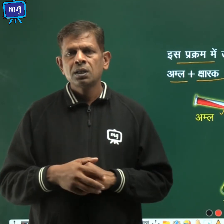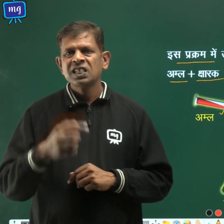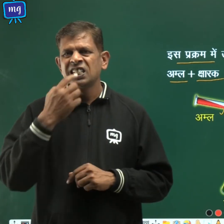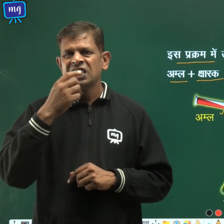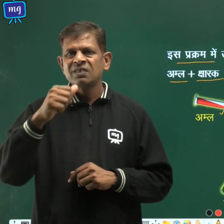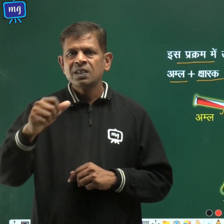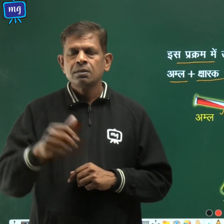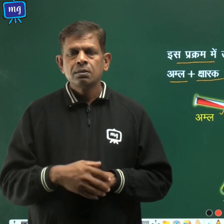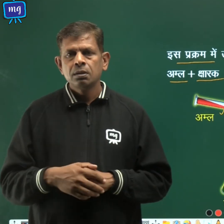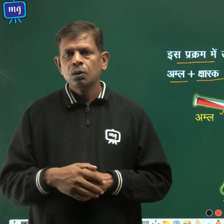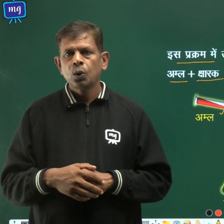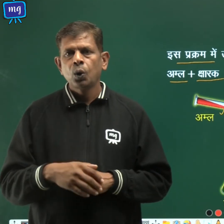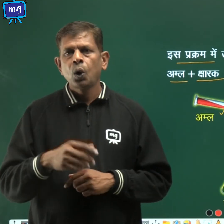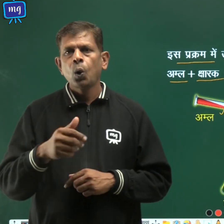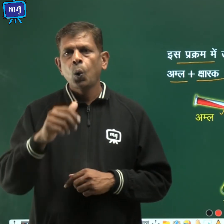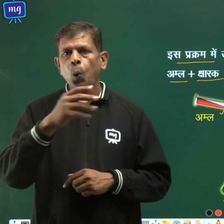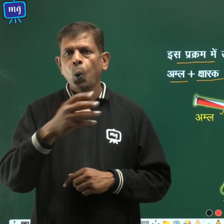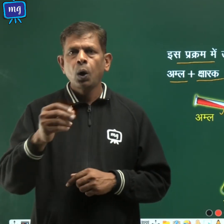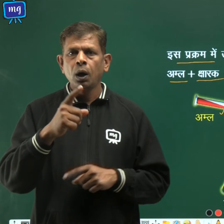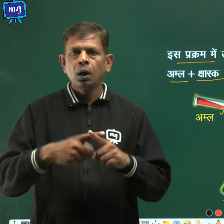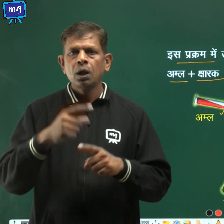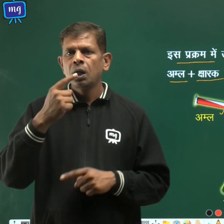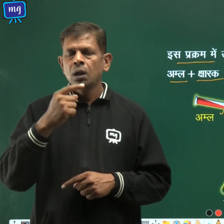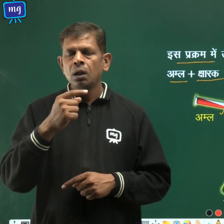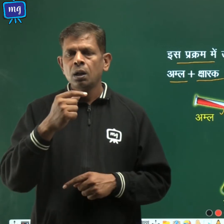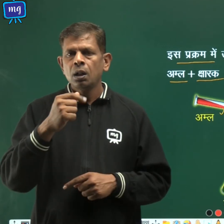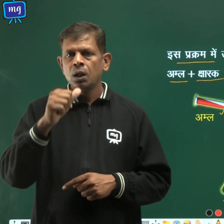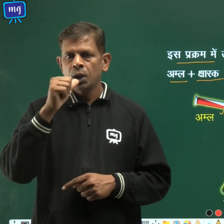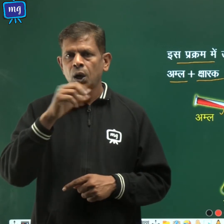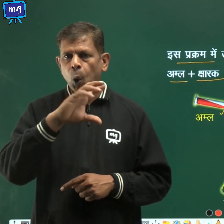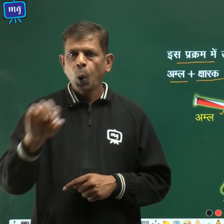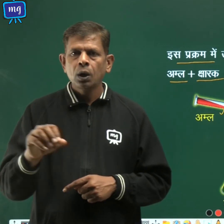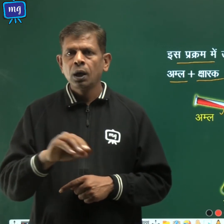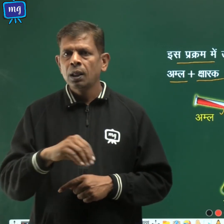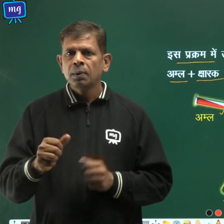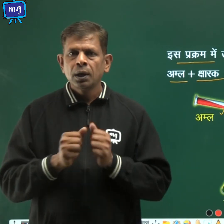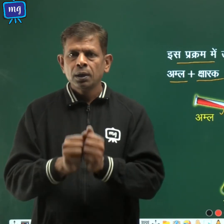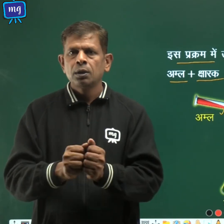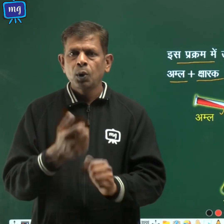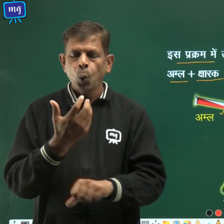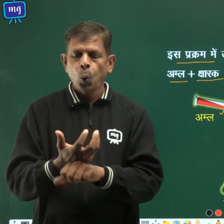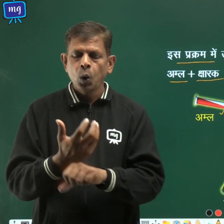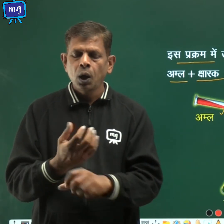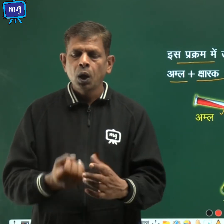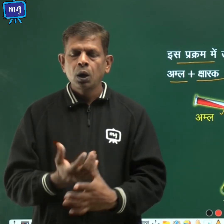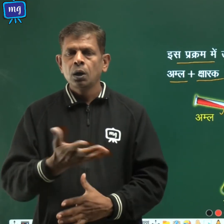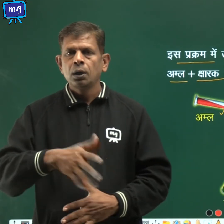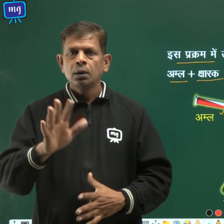लवण, जल, और साथ में इसमें ऊष्मा भी निकल रही है।